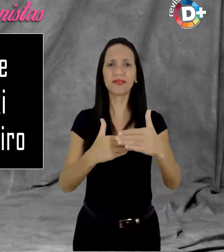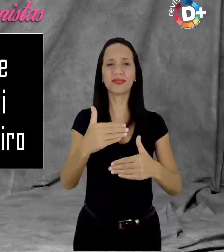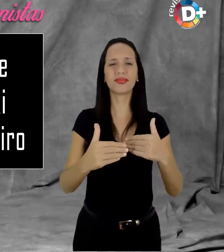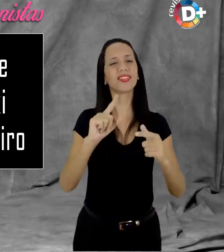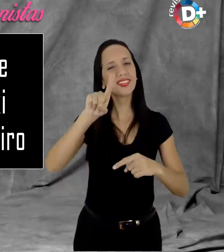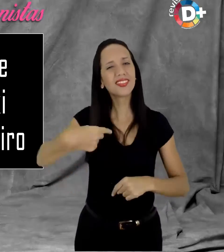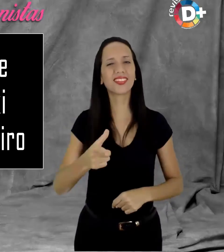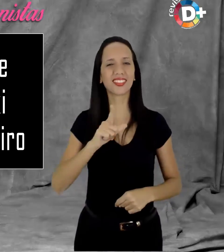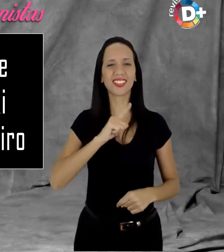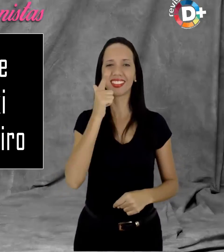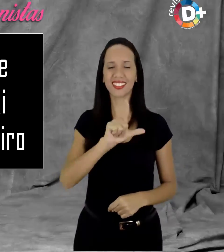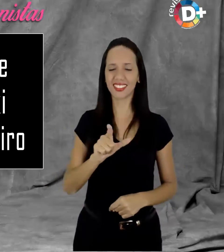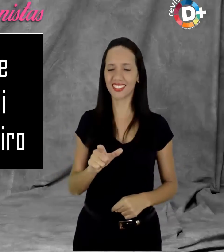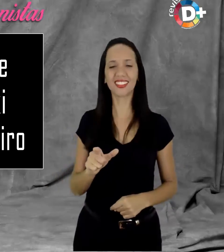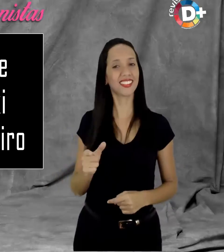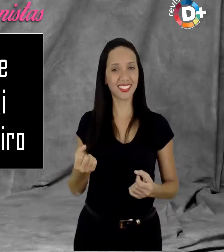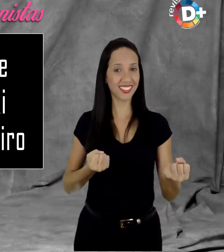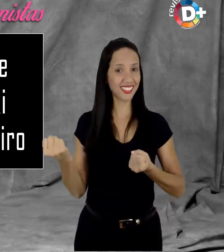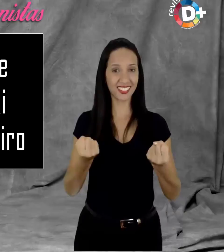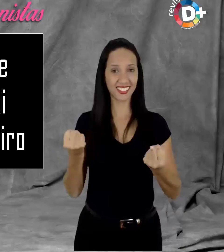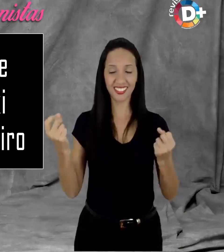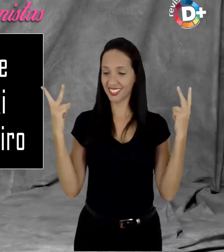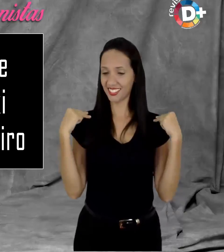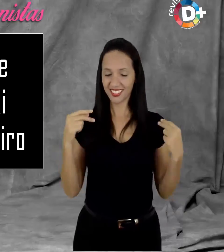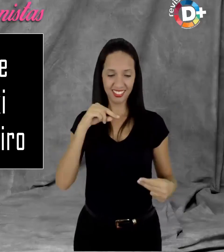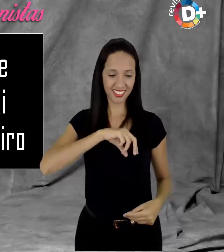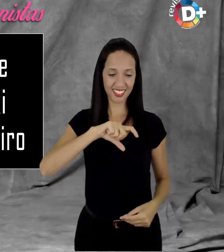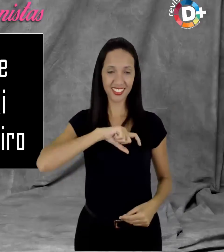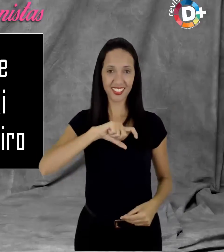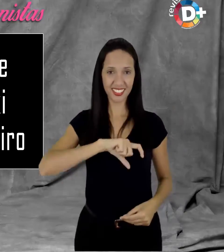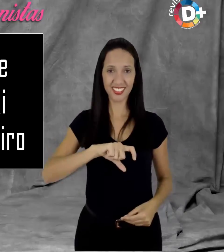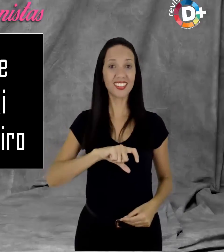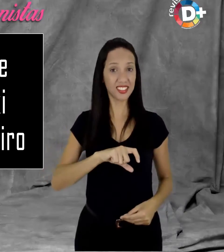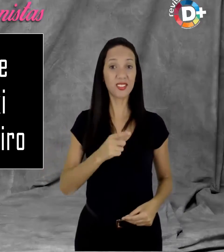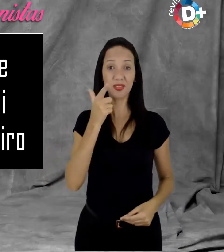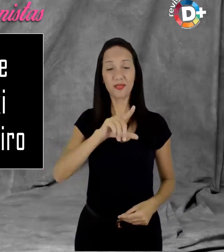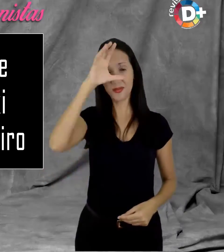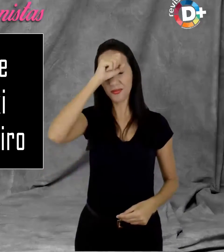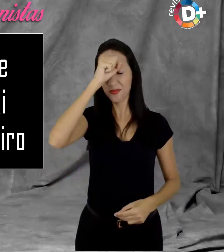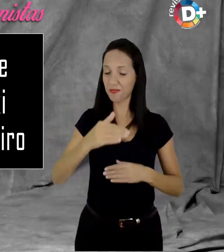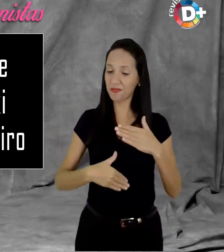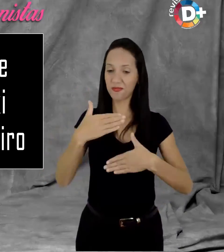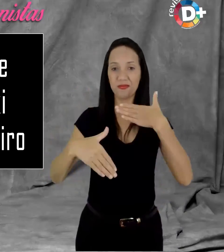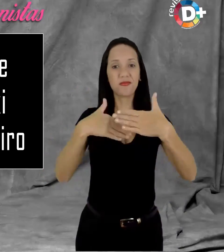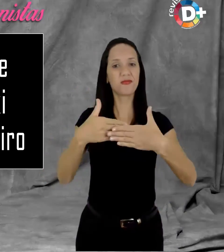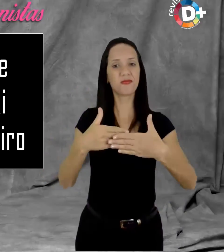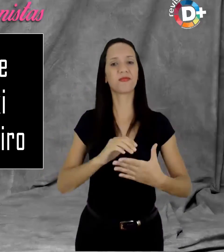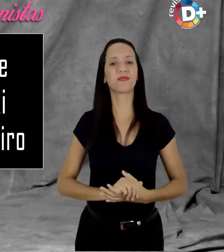Depois disso, eu tirei carta de motorista e pude começar os tratamentos de reabilitação. Foi quando